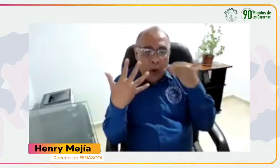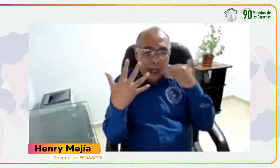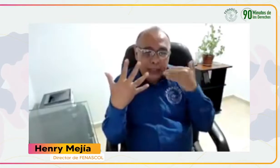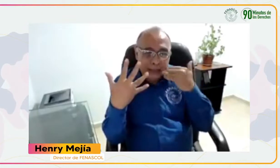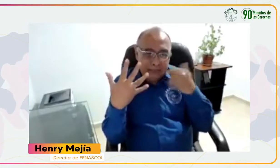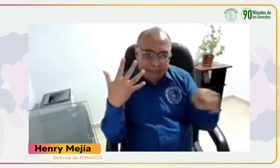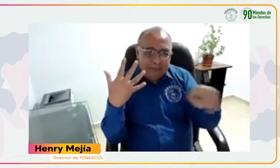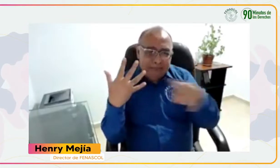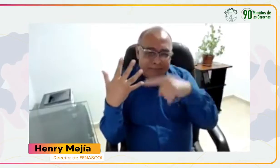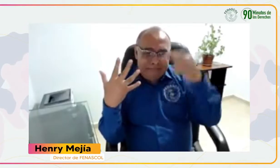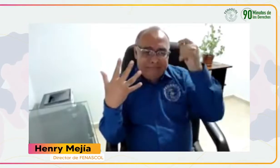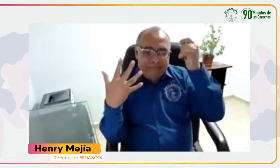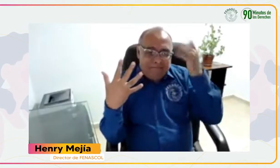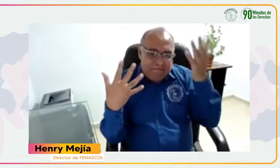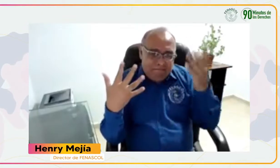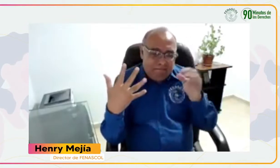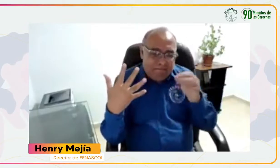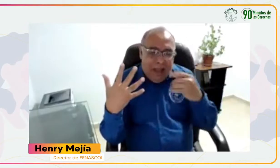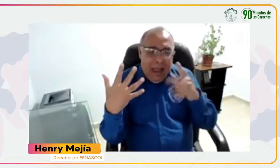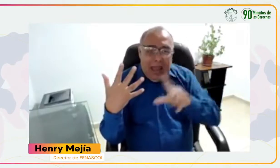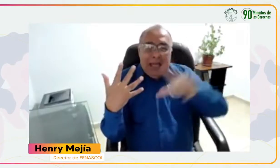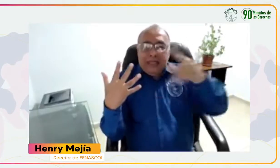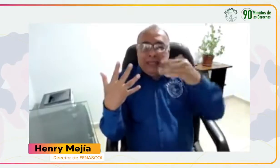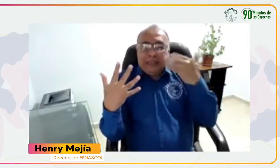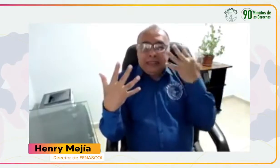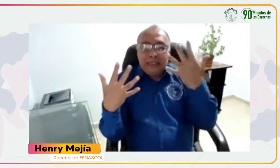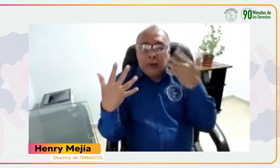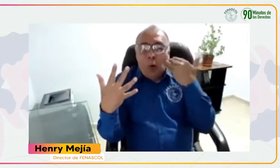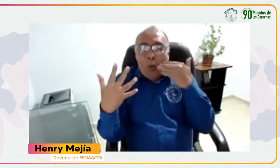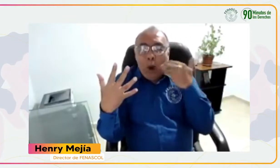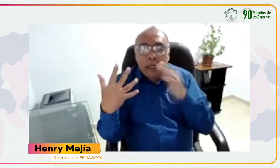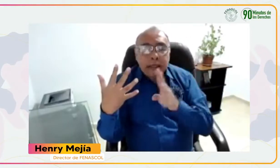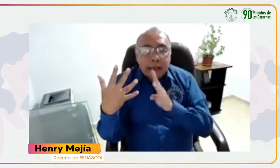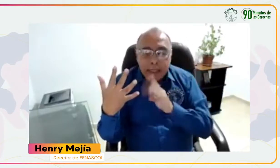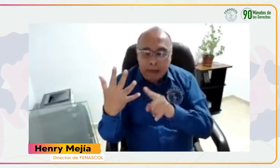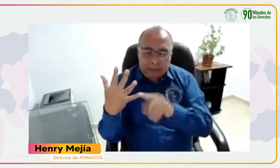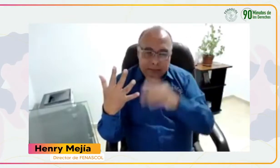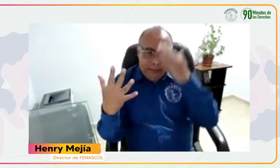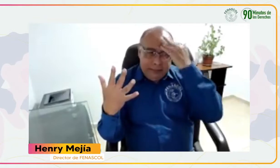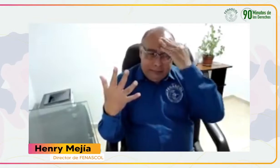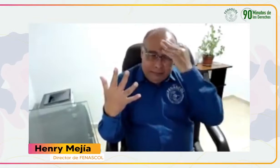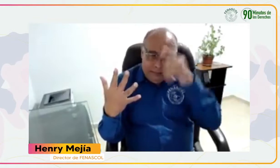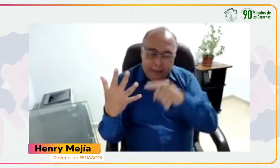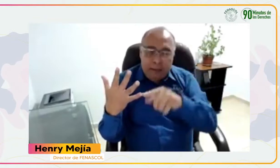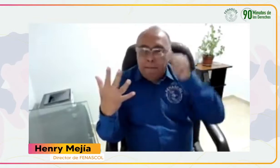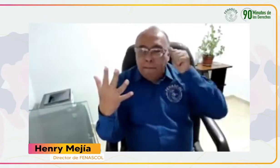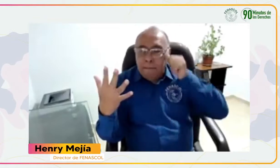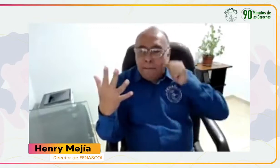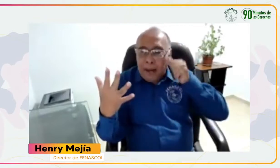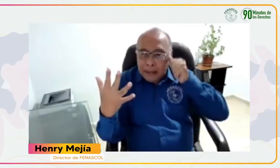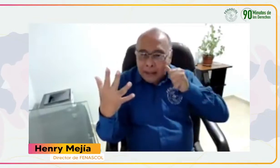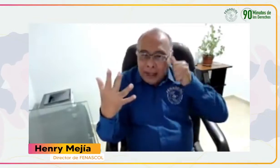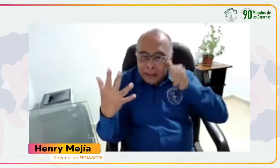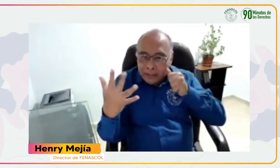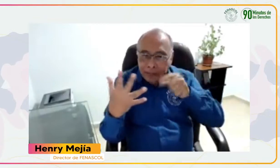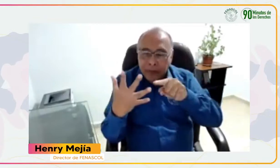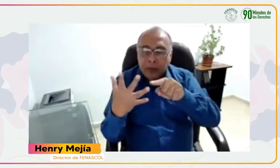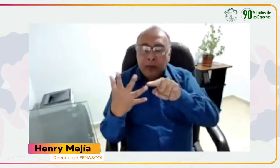FENASCOL, en la junta habían 5 mujeres, ustedes ya conocen a estas 5 mujeres, estaba